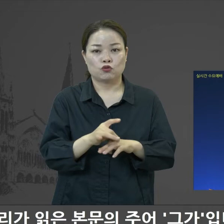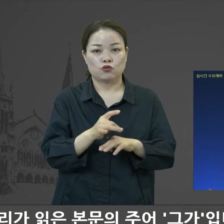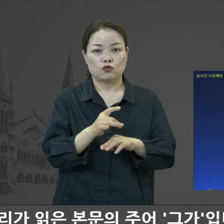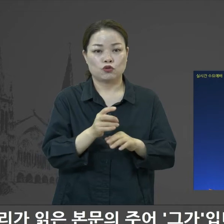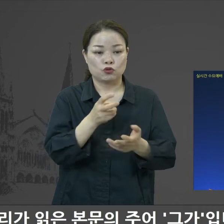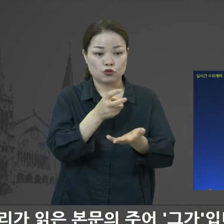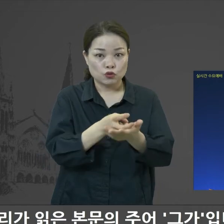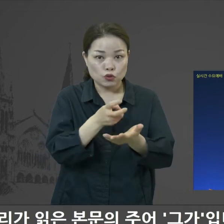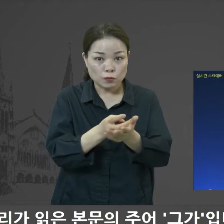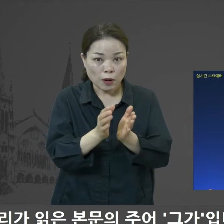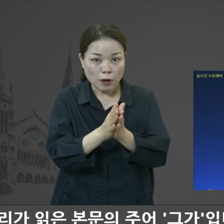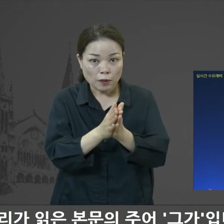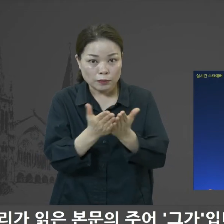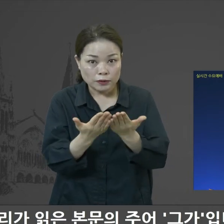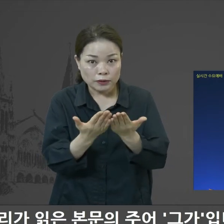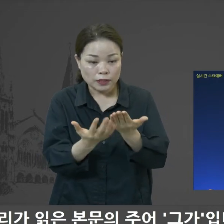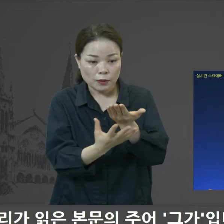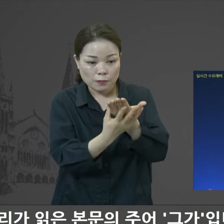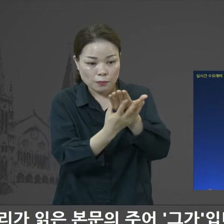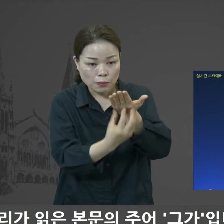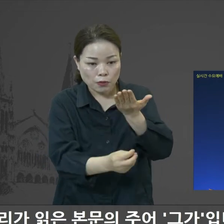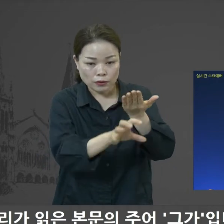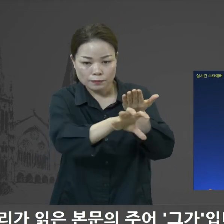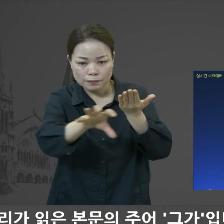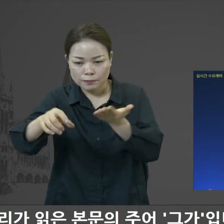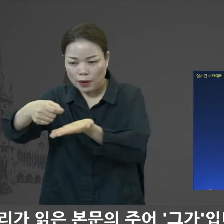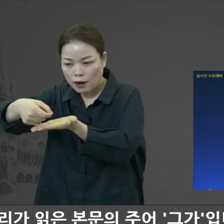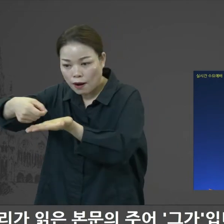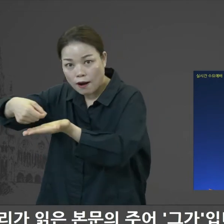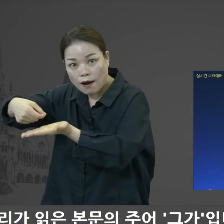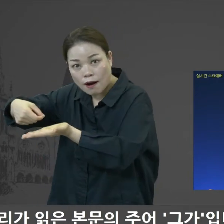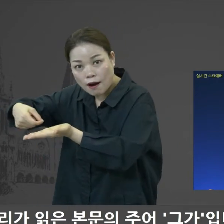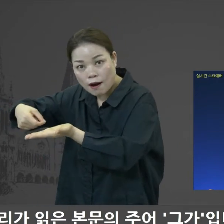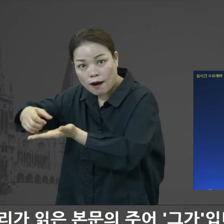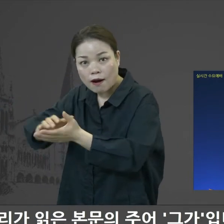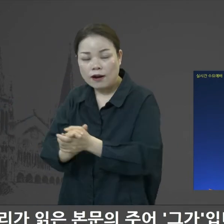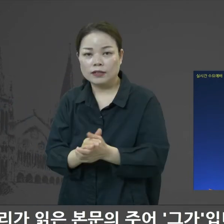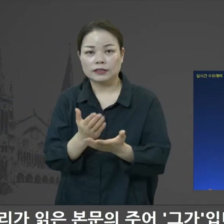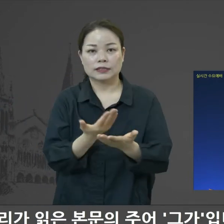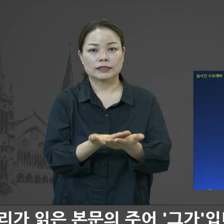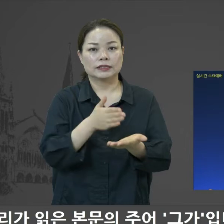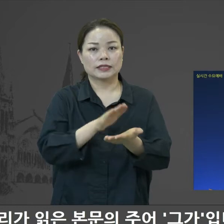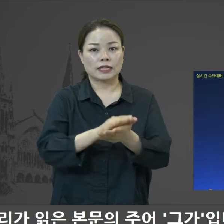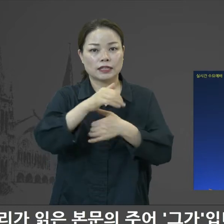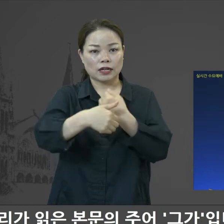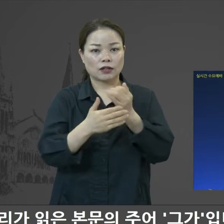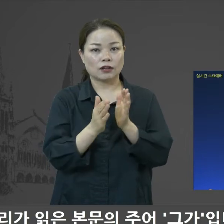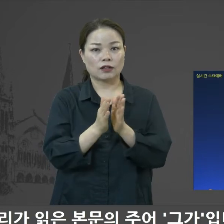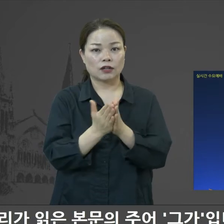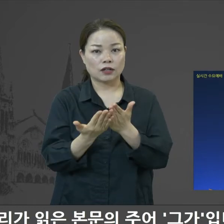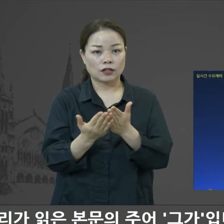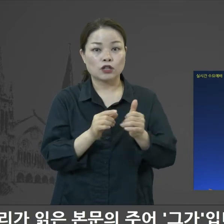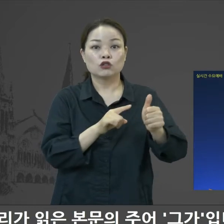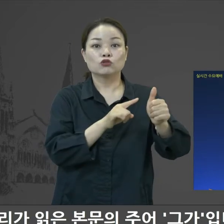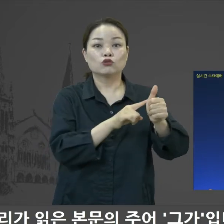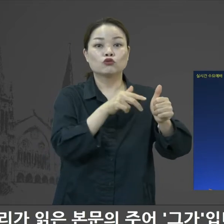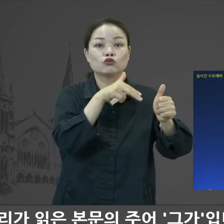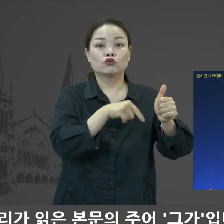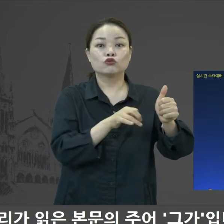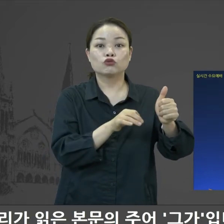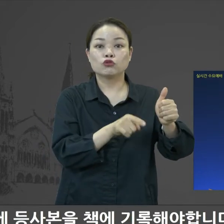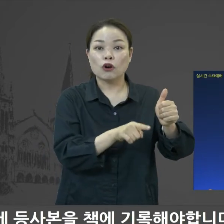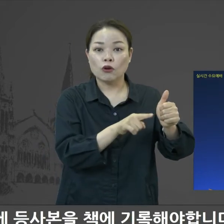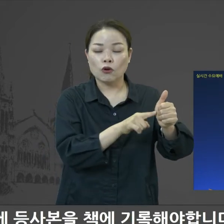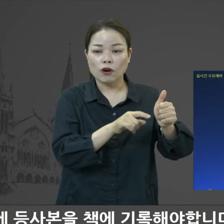율법서의 등사본을 책에 기록해야 합니다. 저희가 읽은 개역 개정 성경에 보면 이게 주어와 동사를 해야